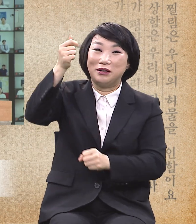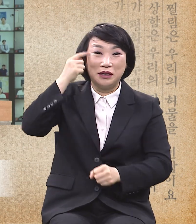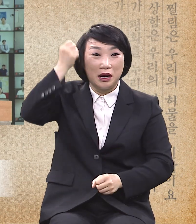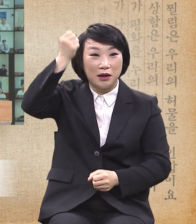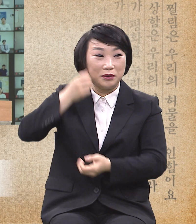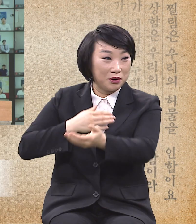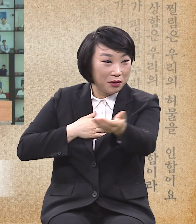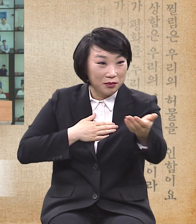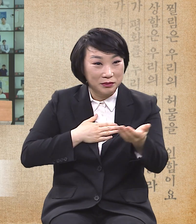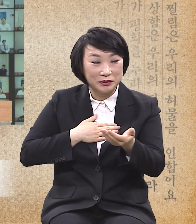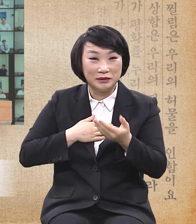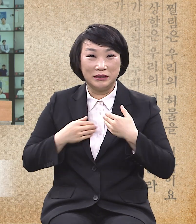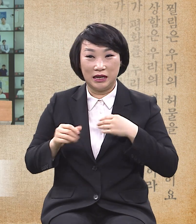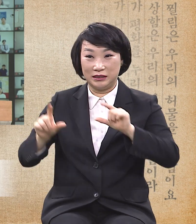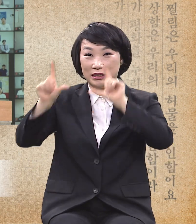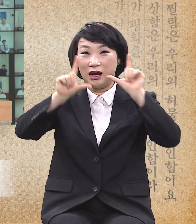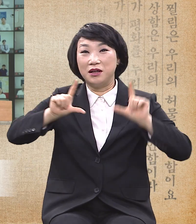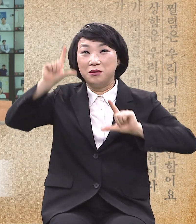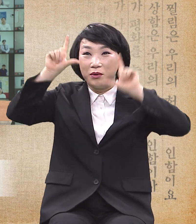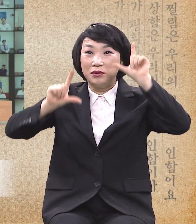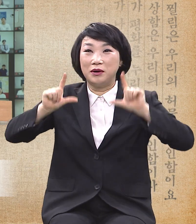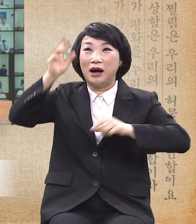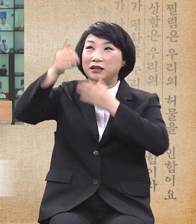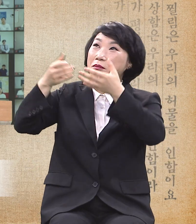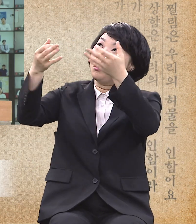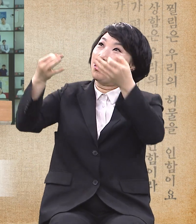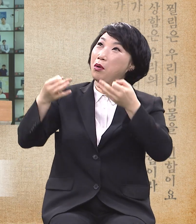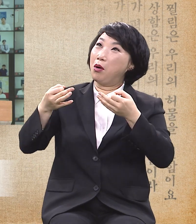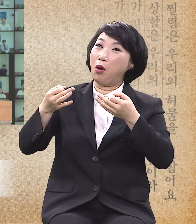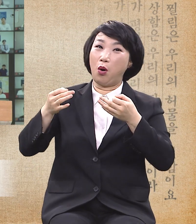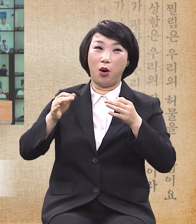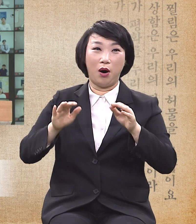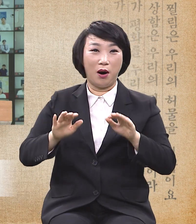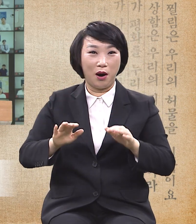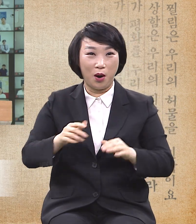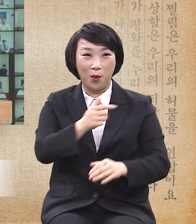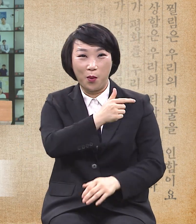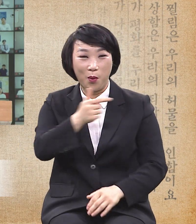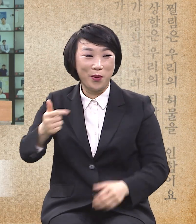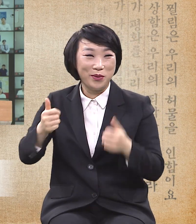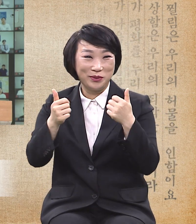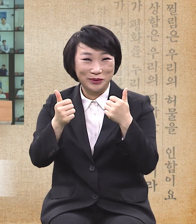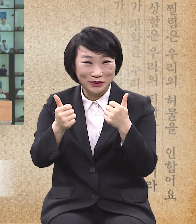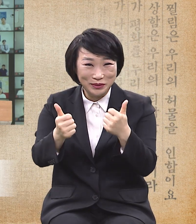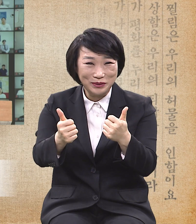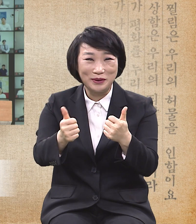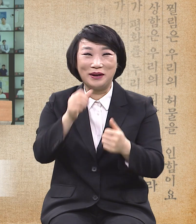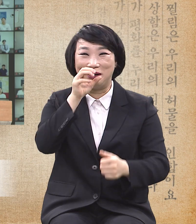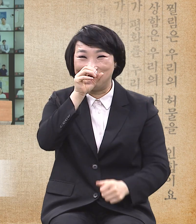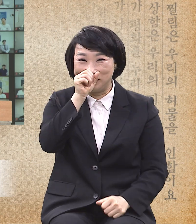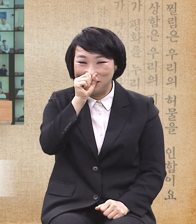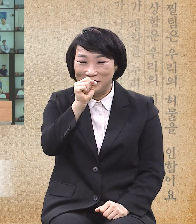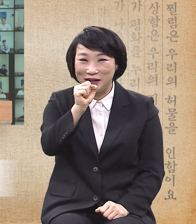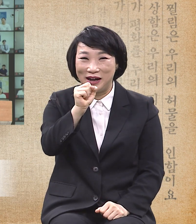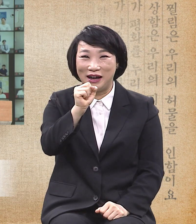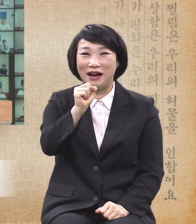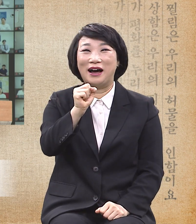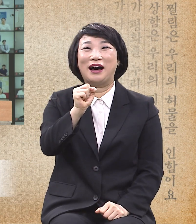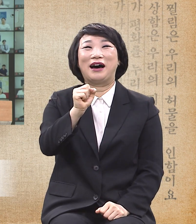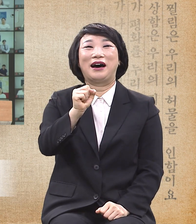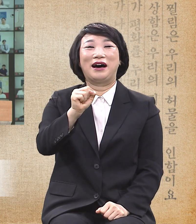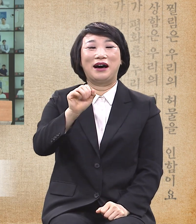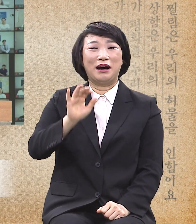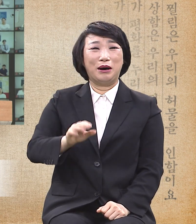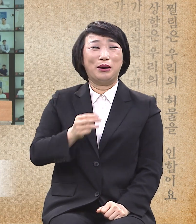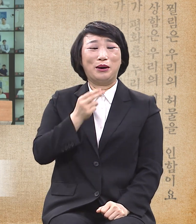생각한다면 내가 사는 모습에 하나님께서 보시기에 심히 좋았다라고